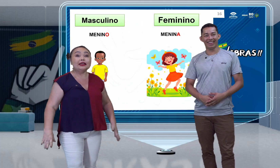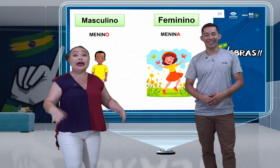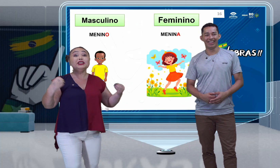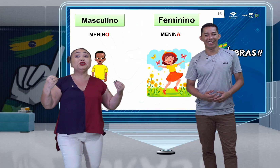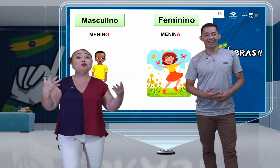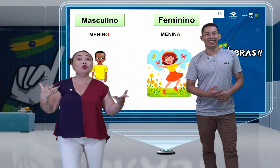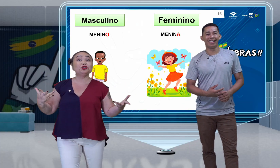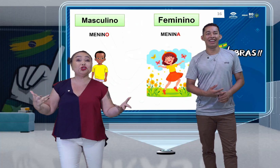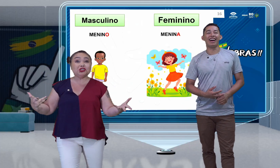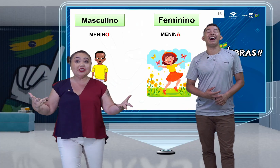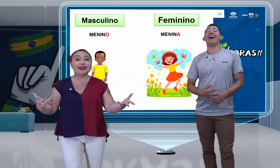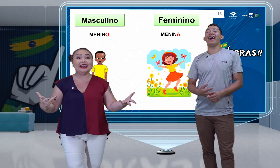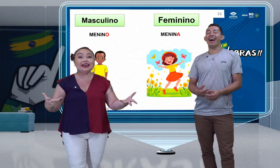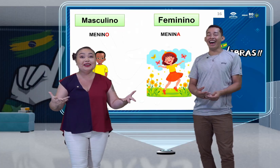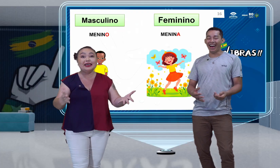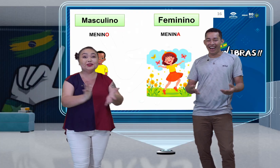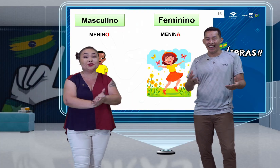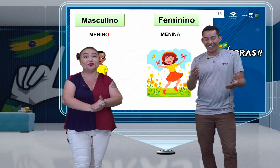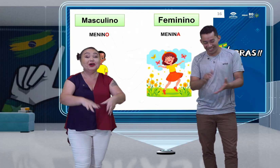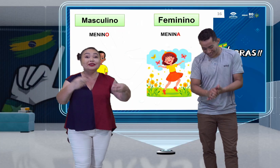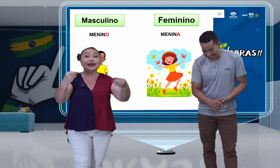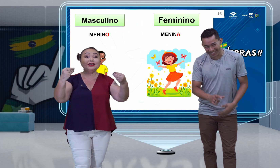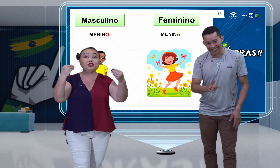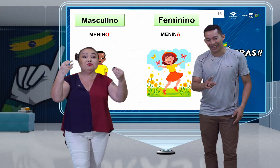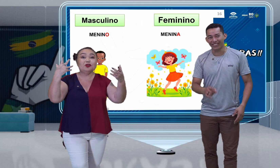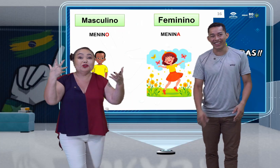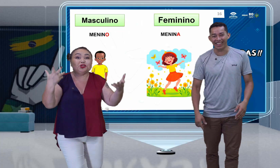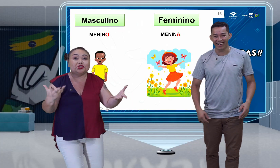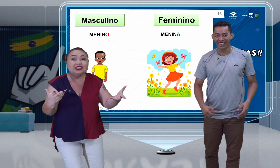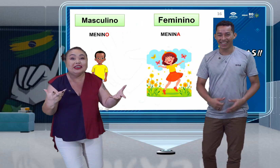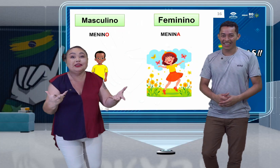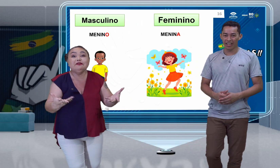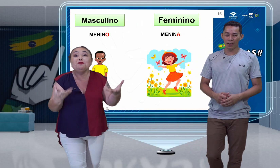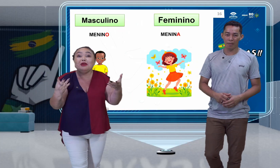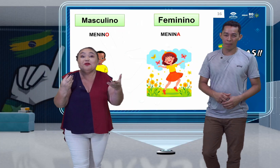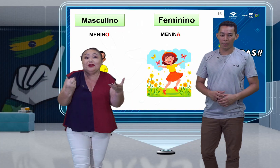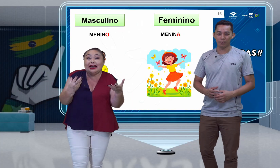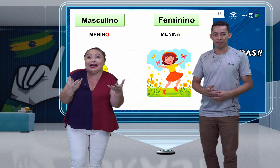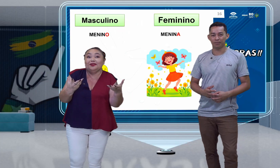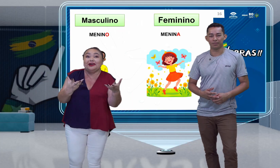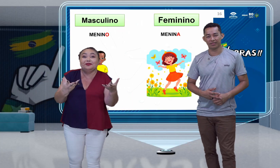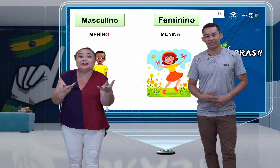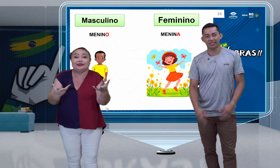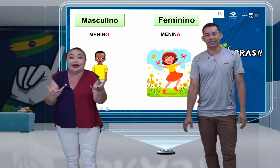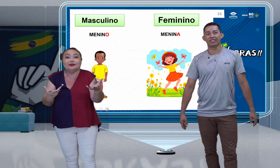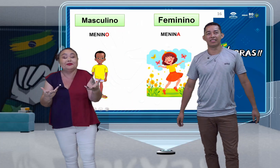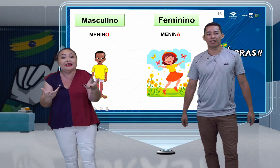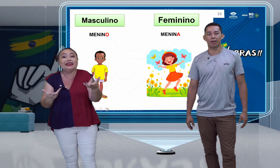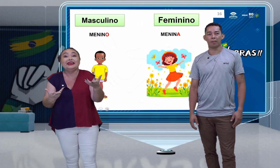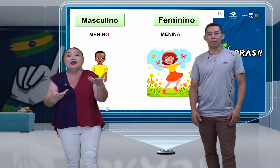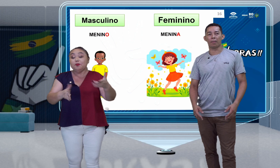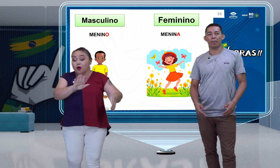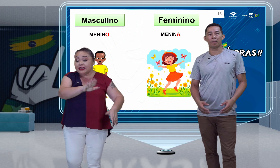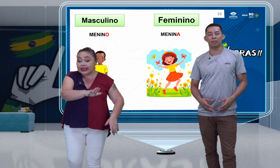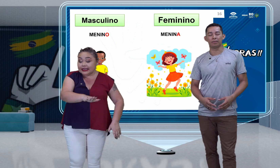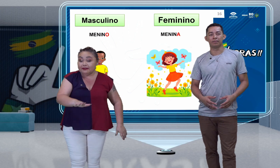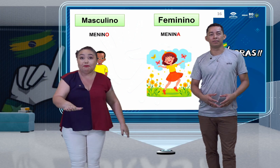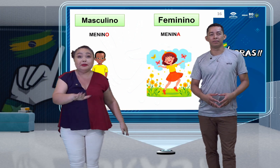Na etimologia, é isso. Na etimologia. Então vamos mergulhar agora no sinal também? Por que tem